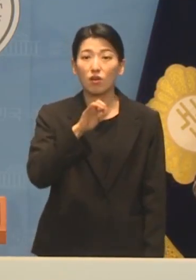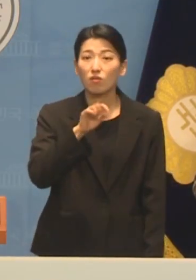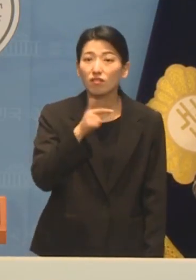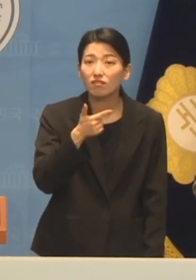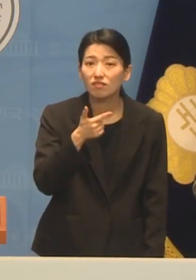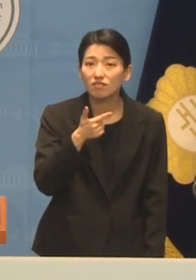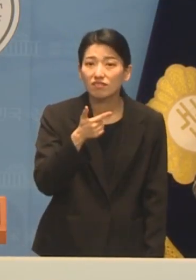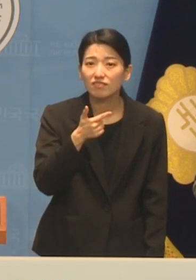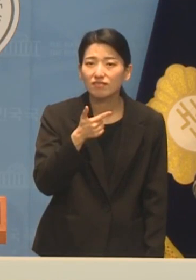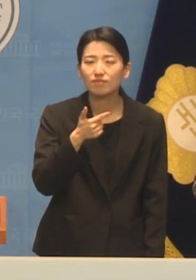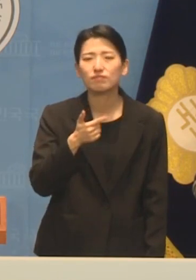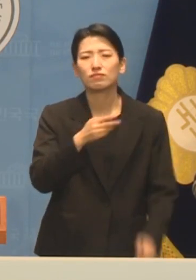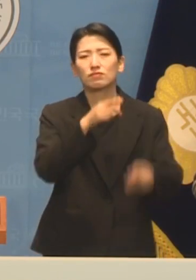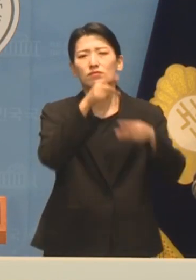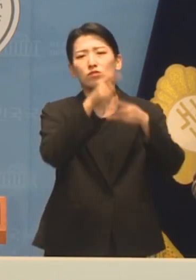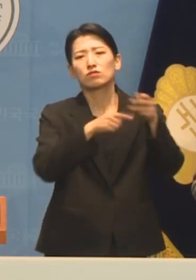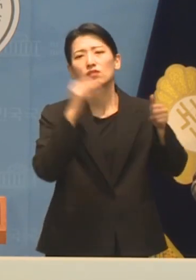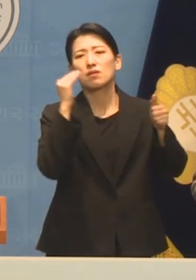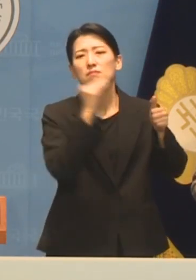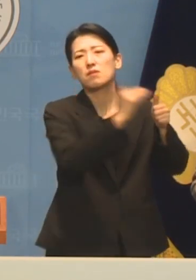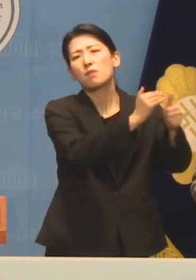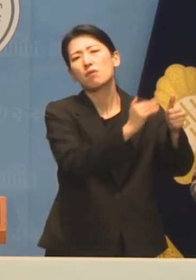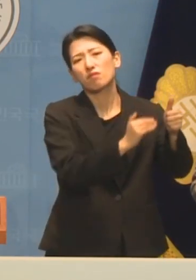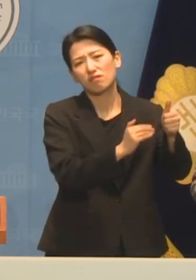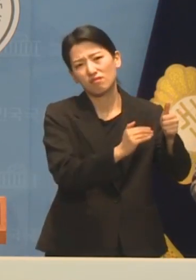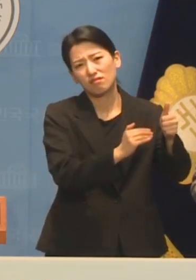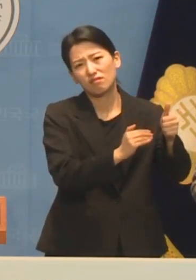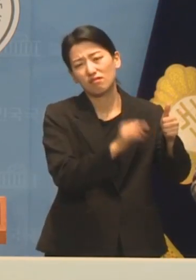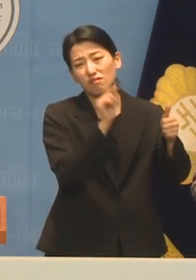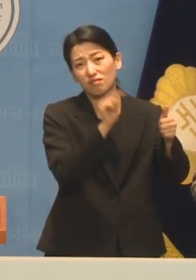파면이 대한민국을 위한